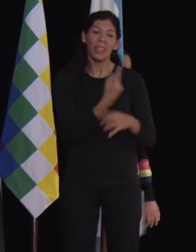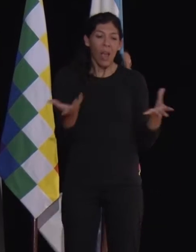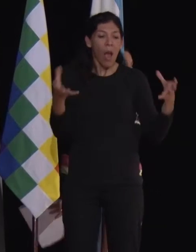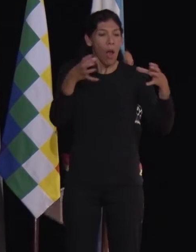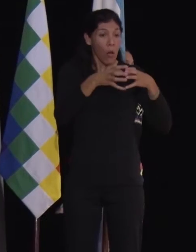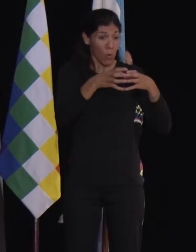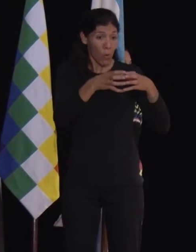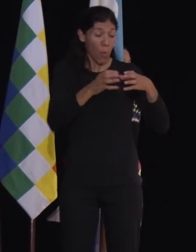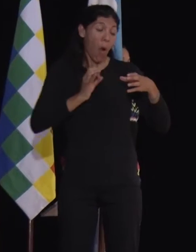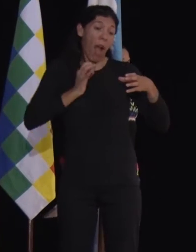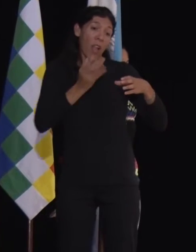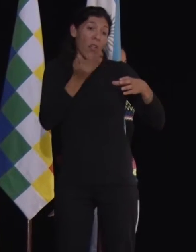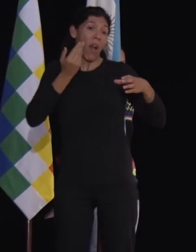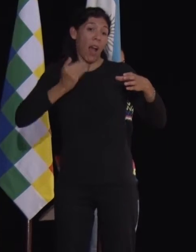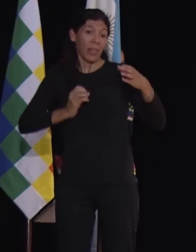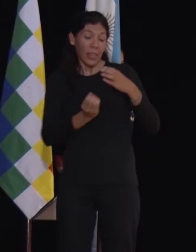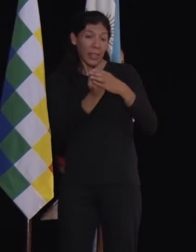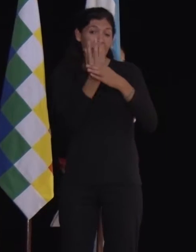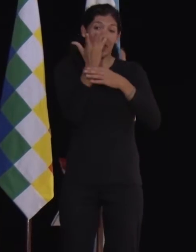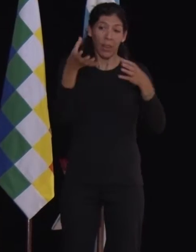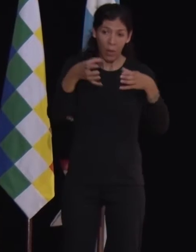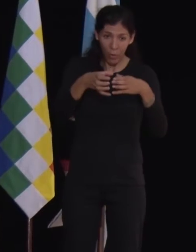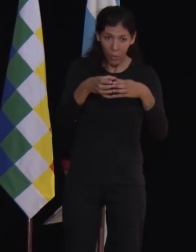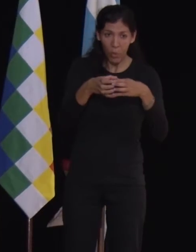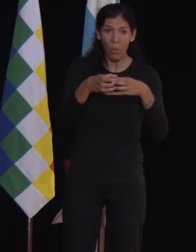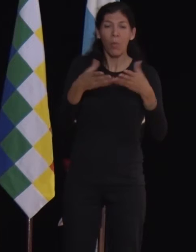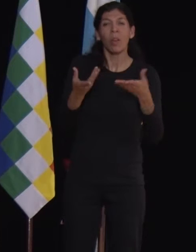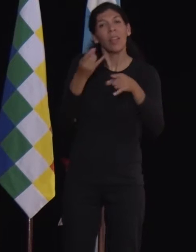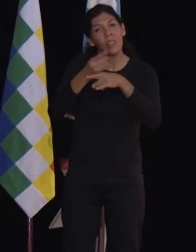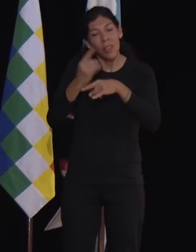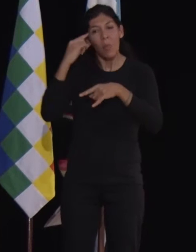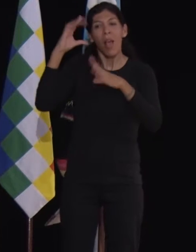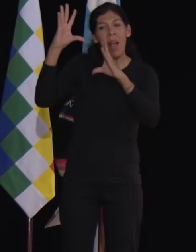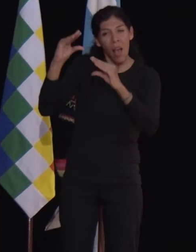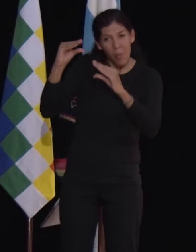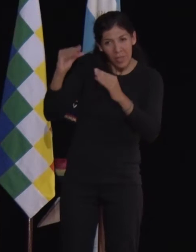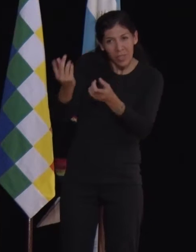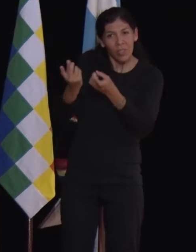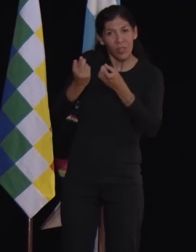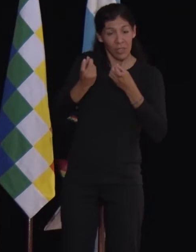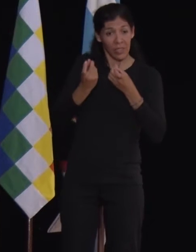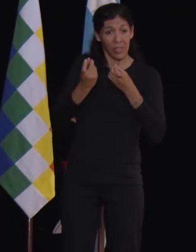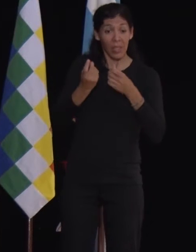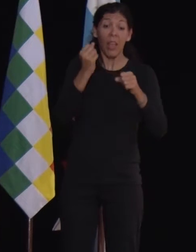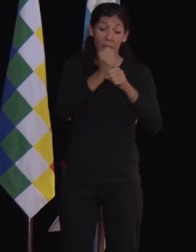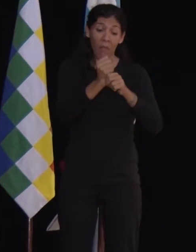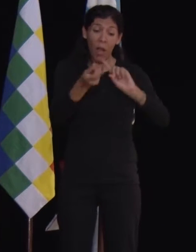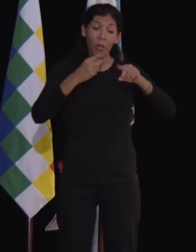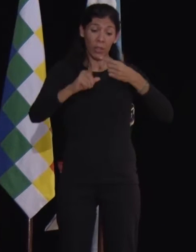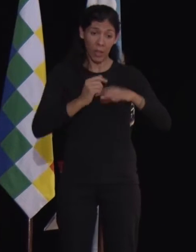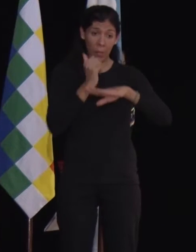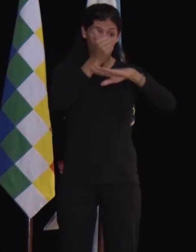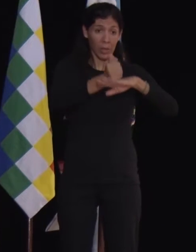equipo hace unos años buscando tener una capacitación constante analizar nuestro trabajo de interpretación